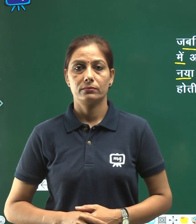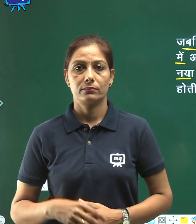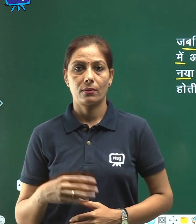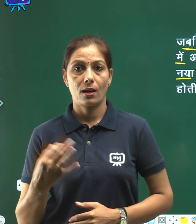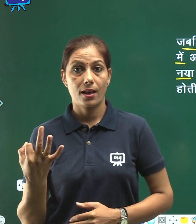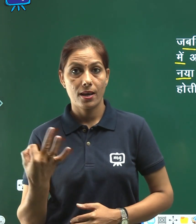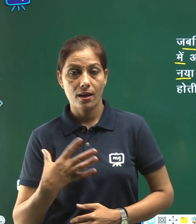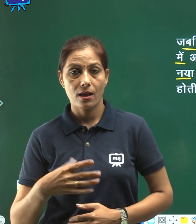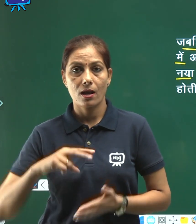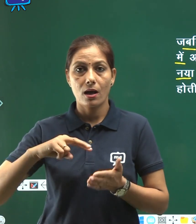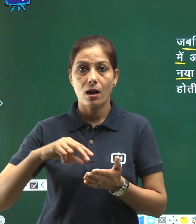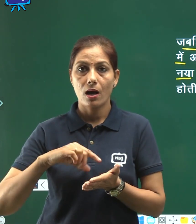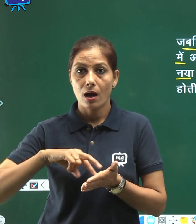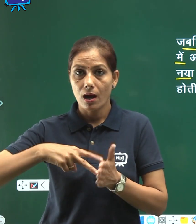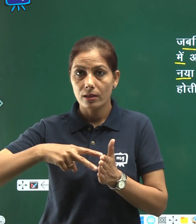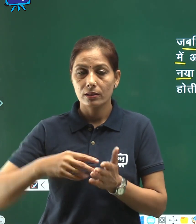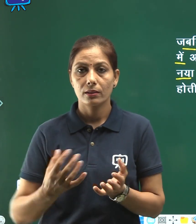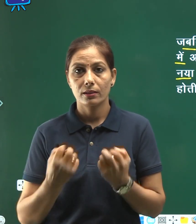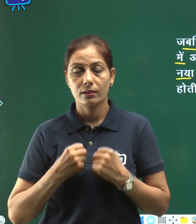नया अर्थ ग्रहण कर